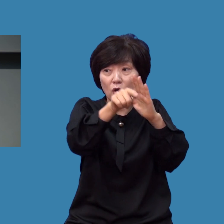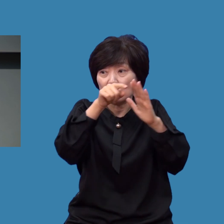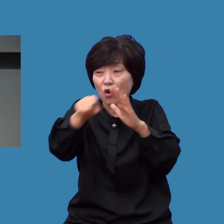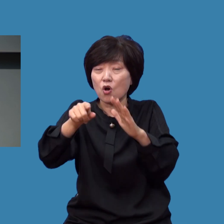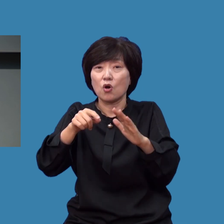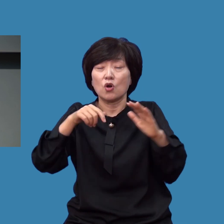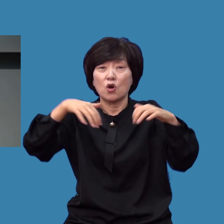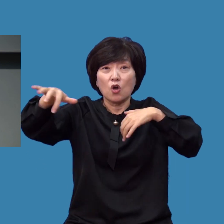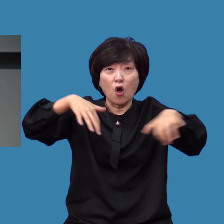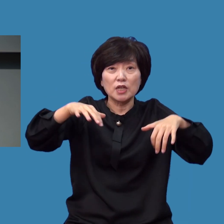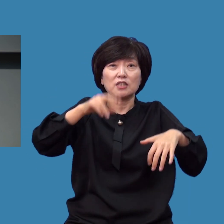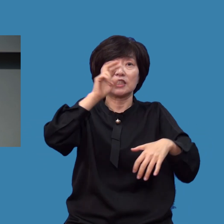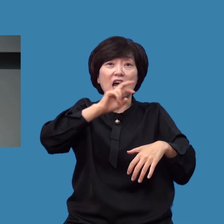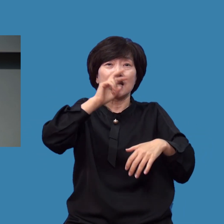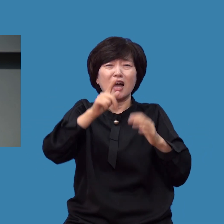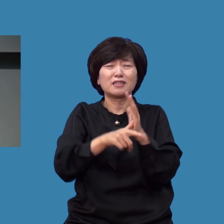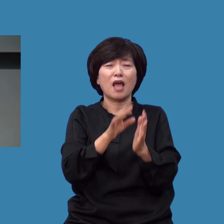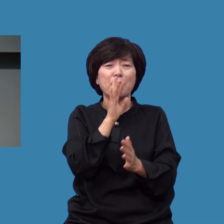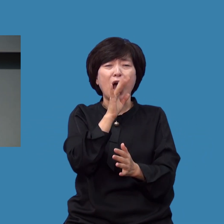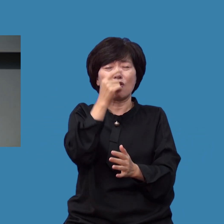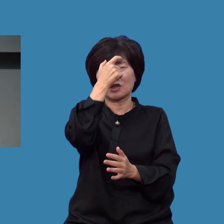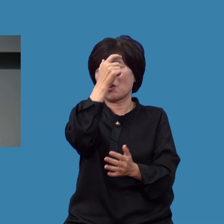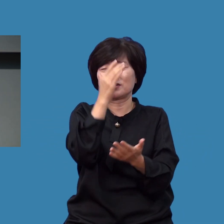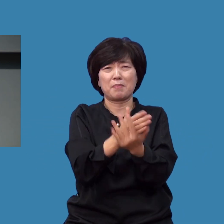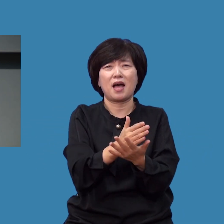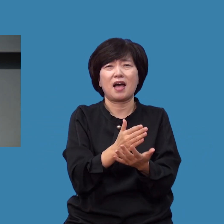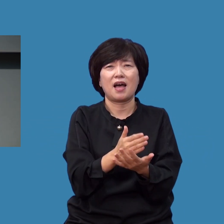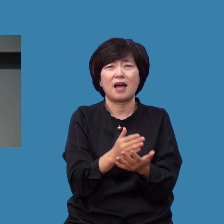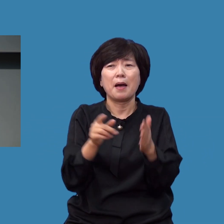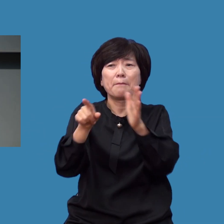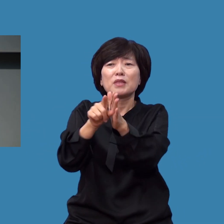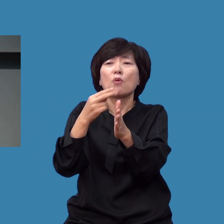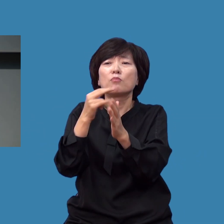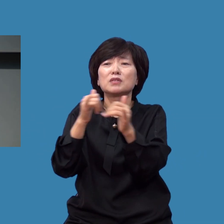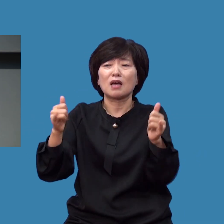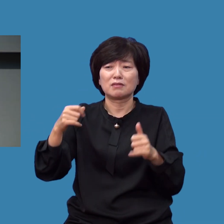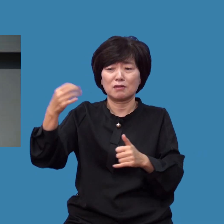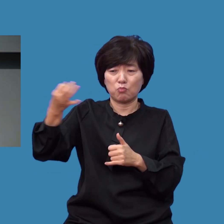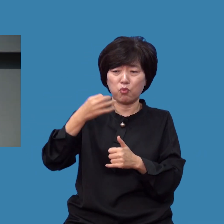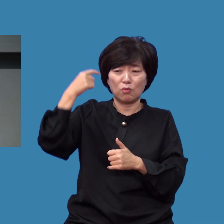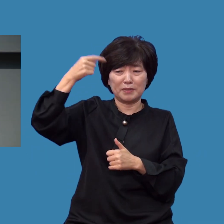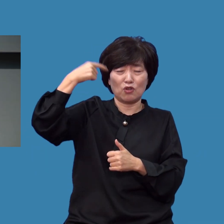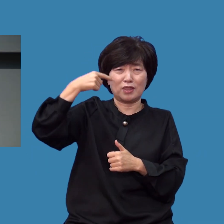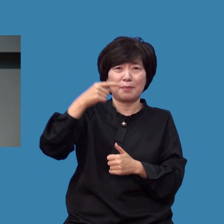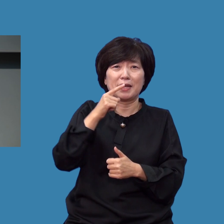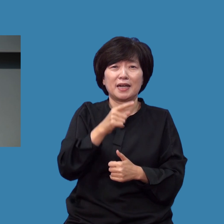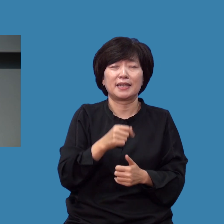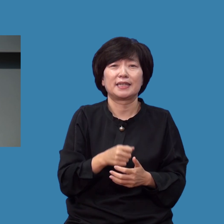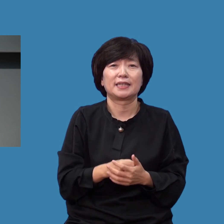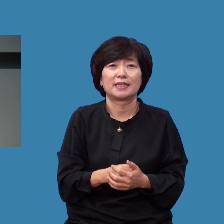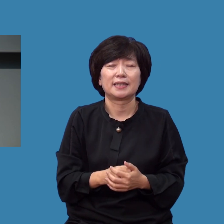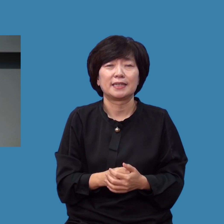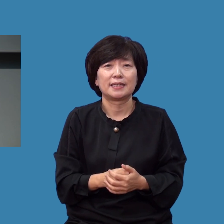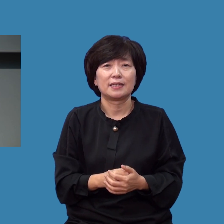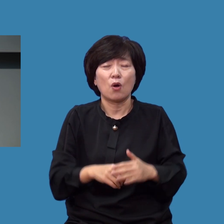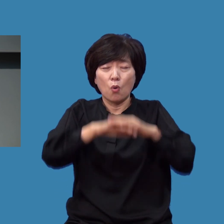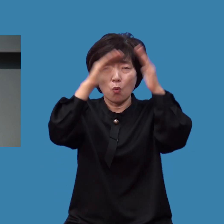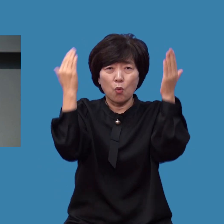노방 찬양을 한다거나 할 땐 방언 기도하지 말라는 거예요. 믿지 않는 사람들이 와서 미쳤다 그런다는, 그렇게 돼 있잖아요.